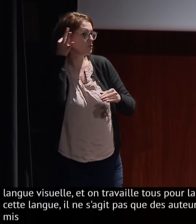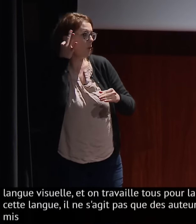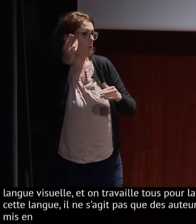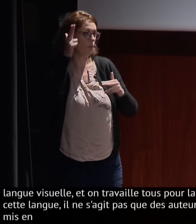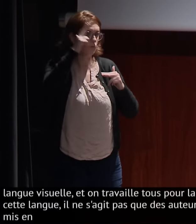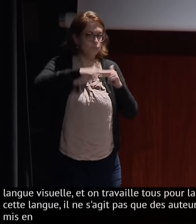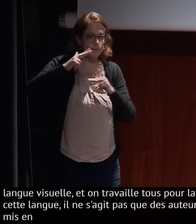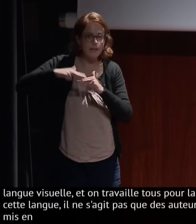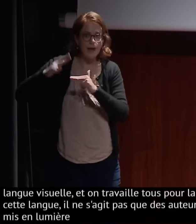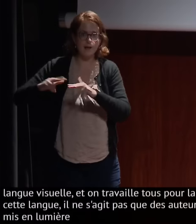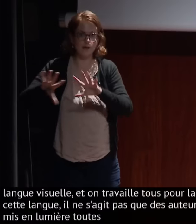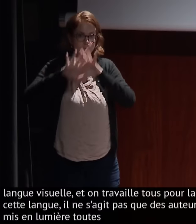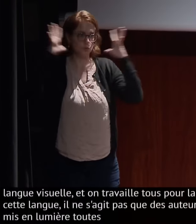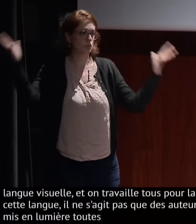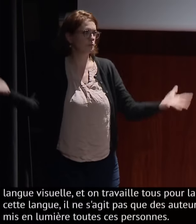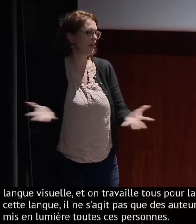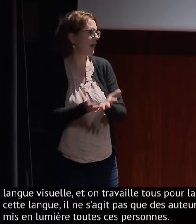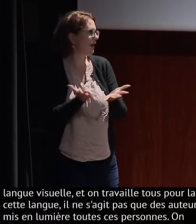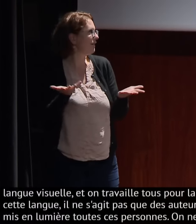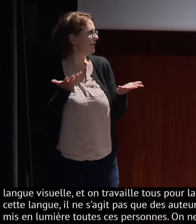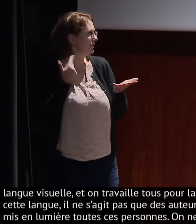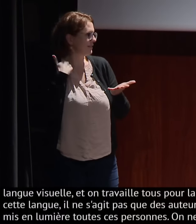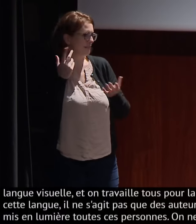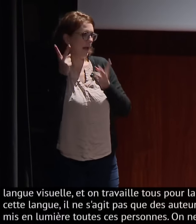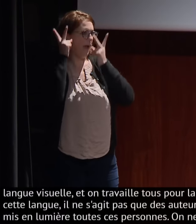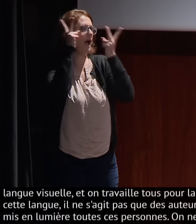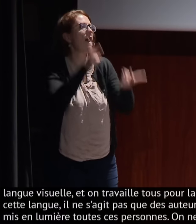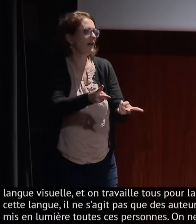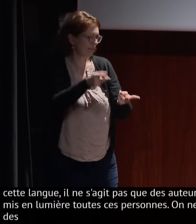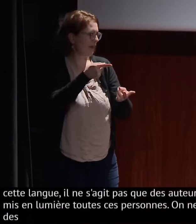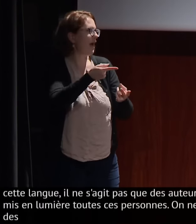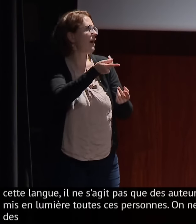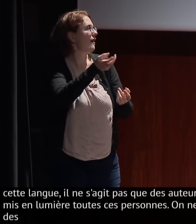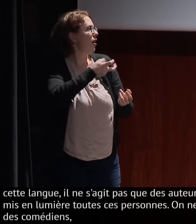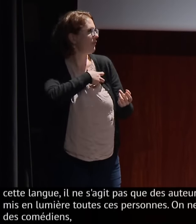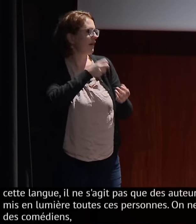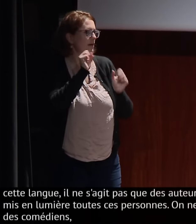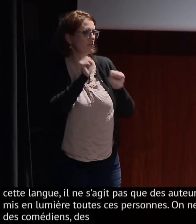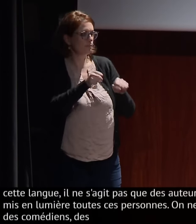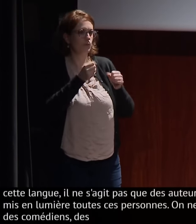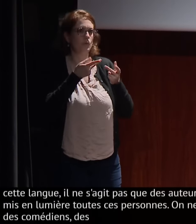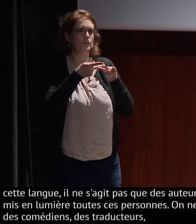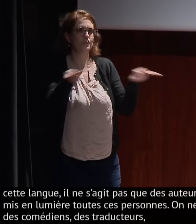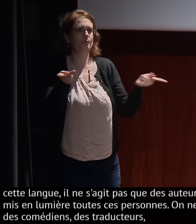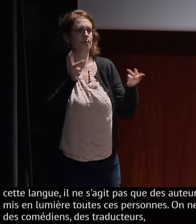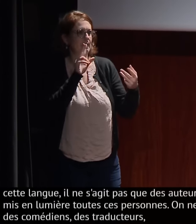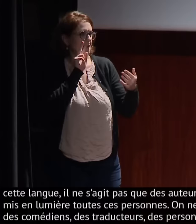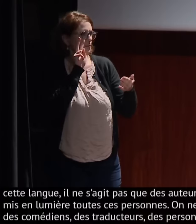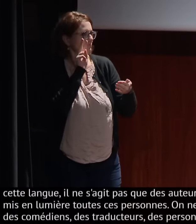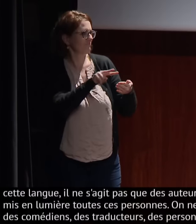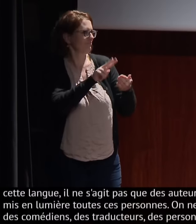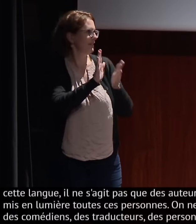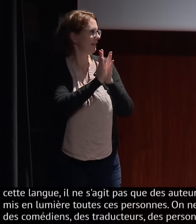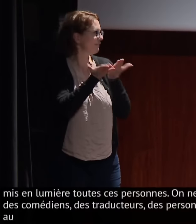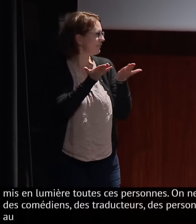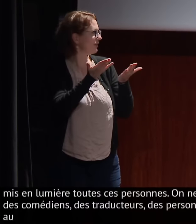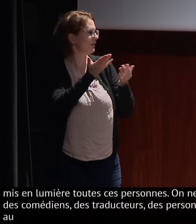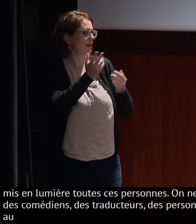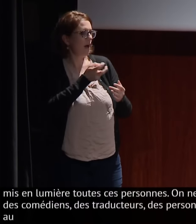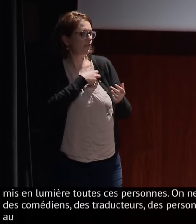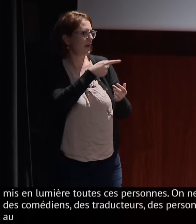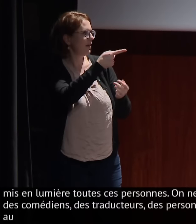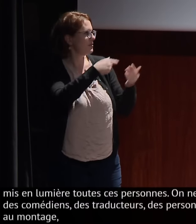On ne parle pas non plus des comédiens, des traducteurs, des personnes qui travaillent au montage, qui tiennent la caméra